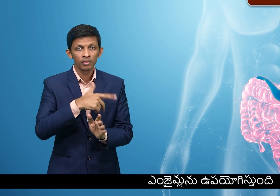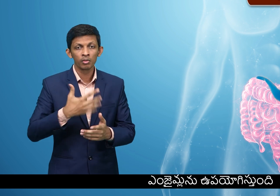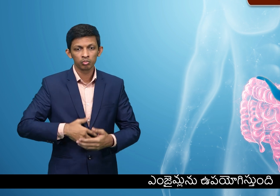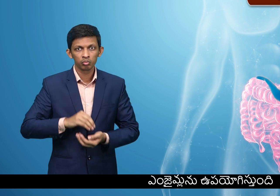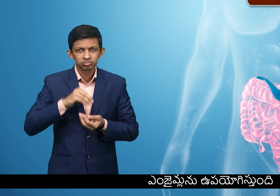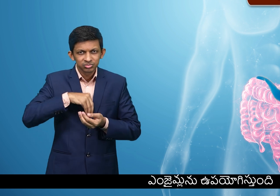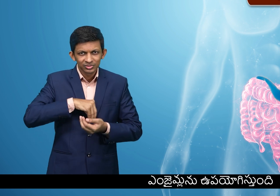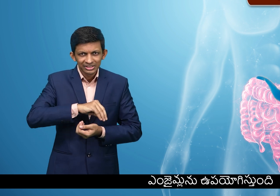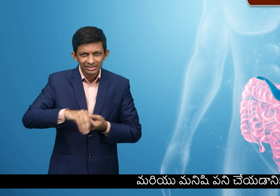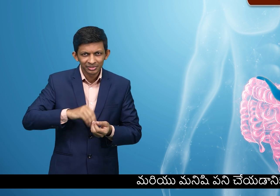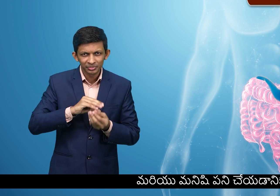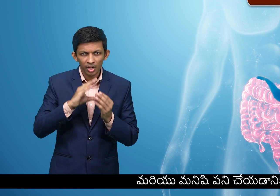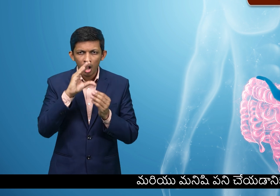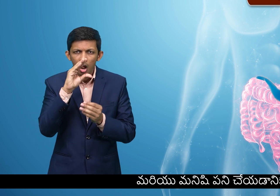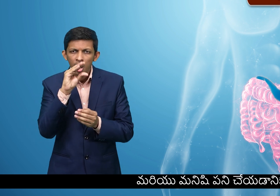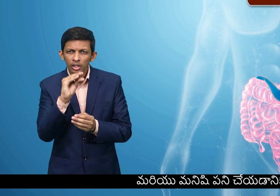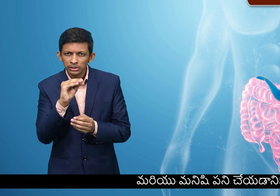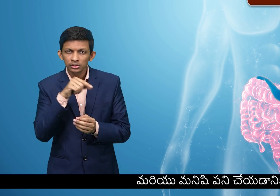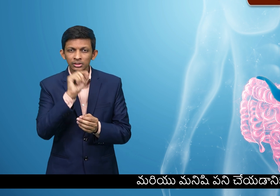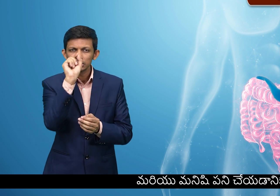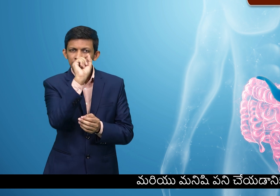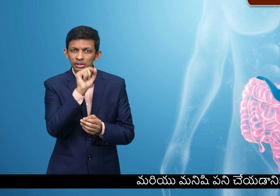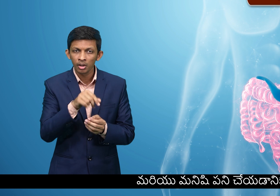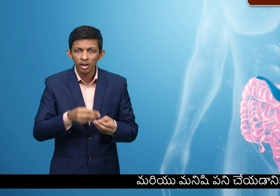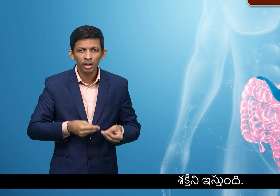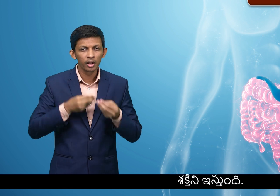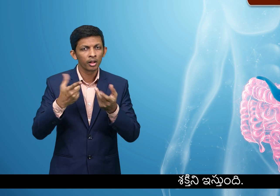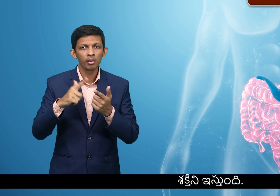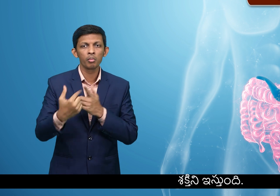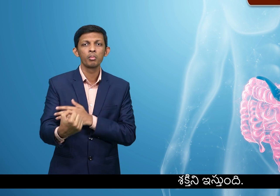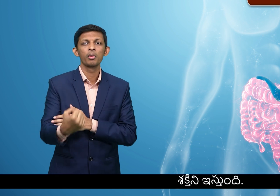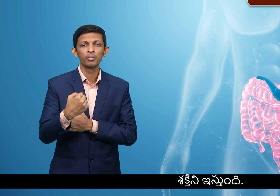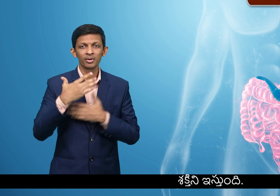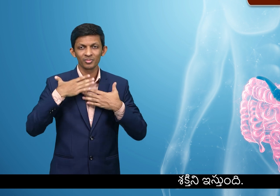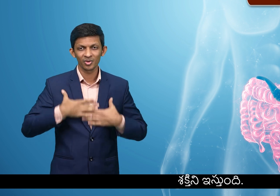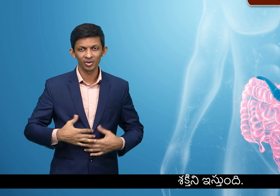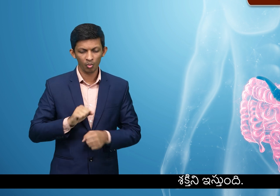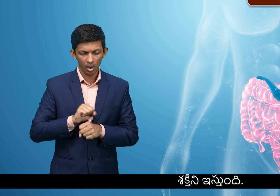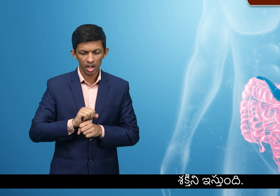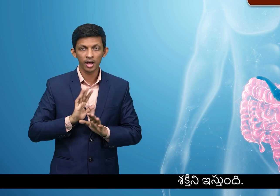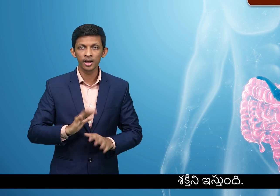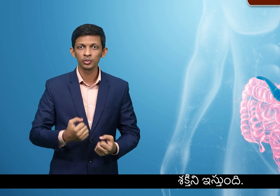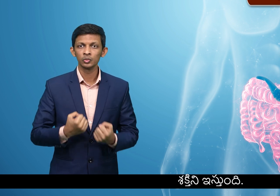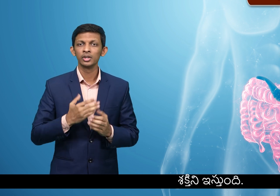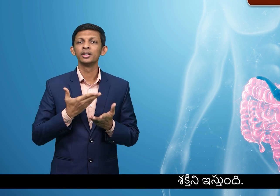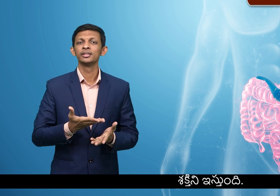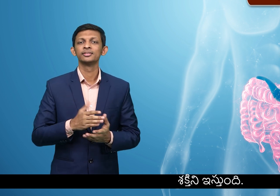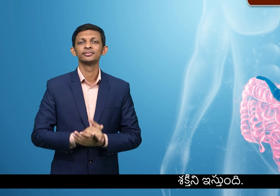ఎంజైమ్లను ఉపయోగిస్తుంది మరియు మనిషి పనిచేయడానికి శక్తి ఇస్తుంది.